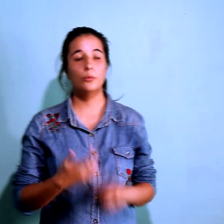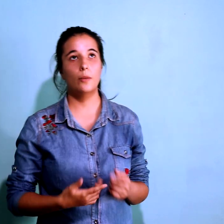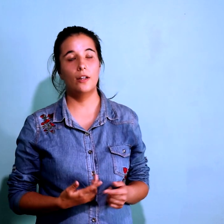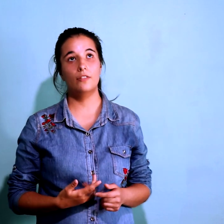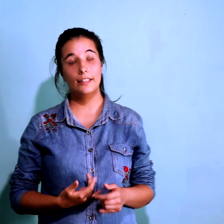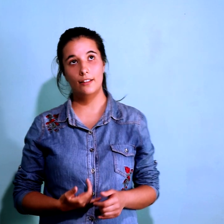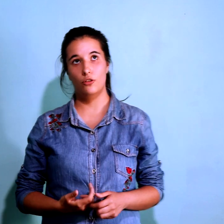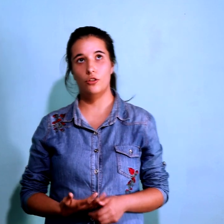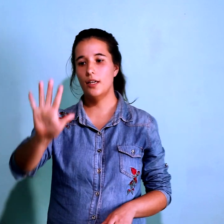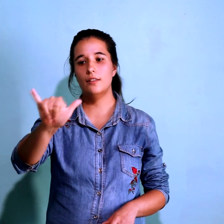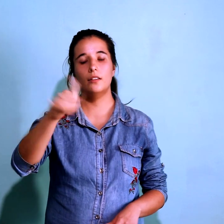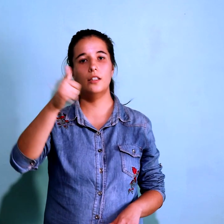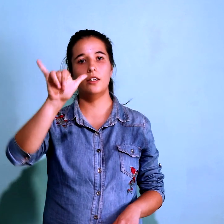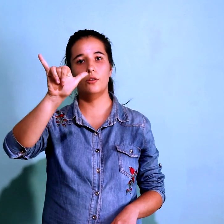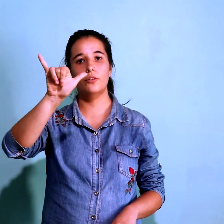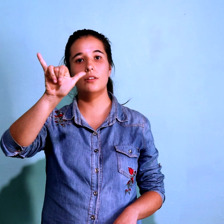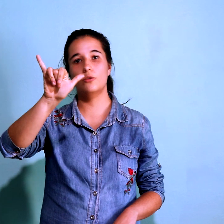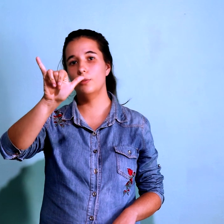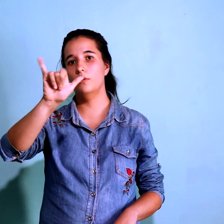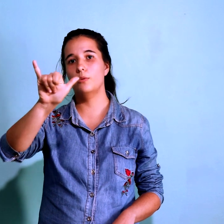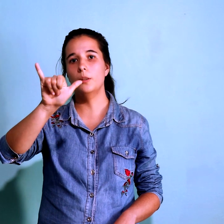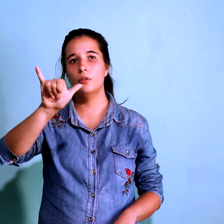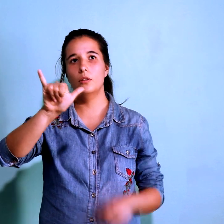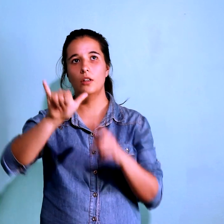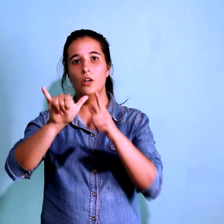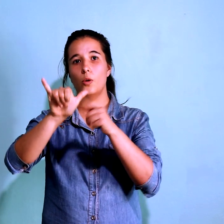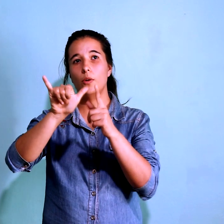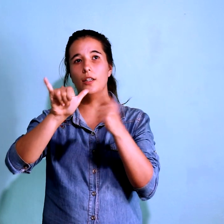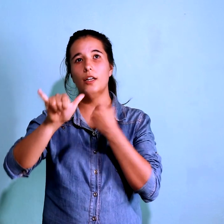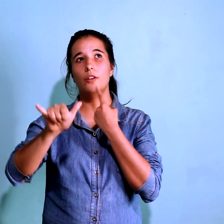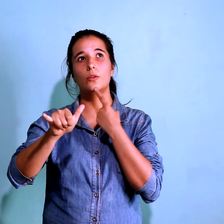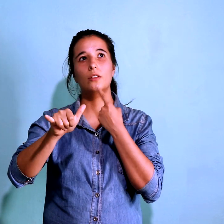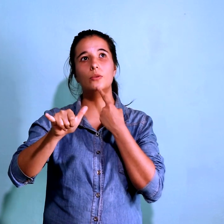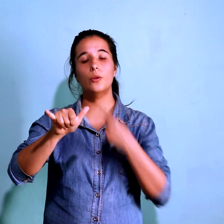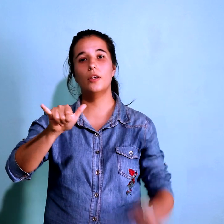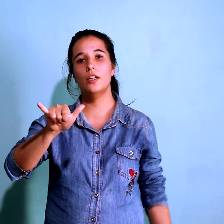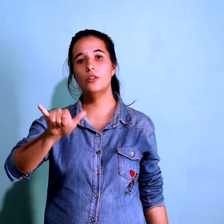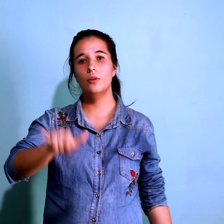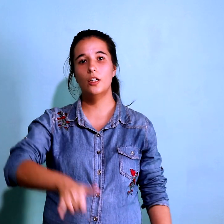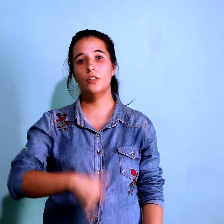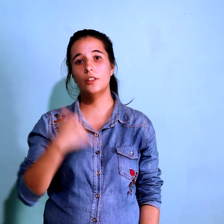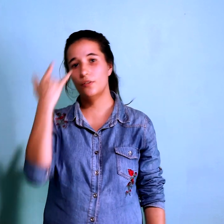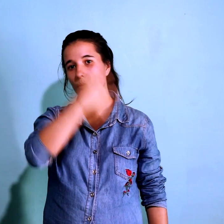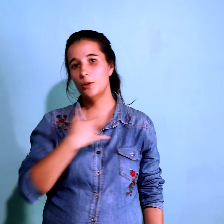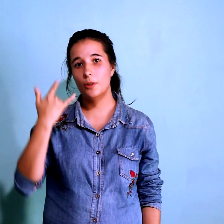na palavra triste. Essa aqui é a configuração de mão, é um Y. O polegar vai encostar no teu queixo e tu vai ter que fazer uma